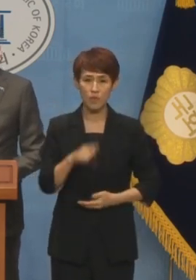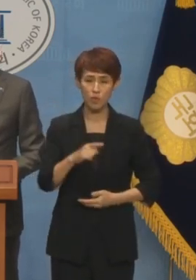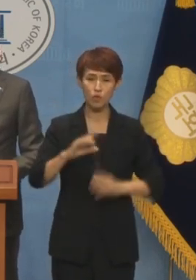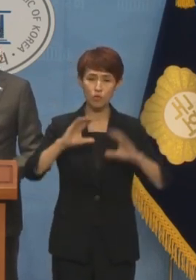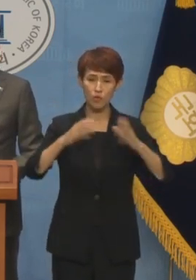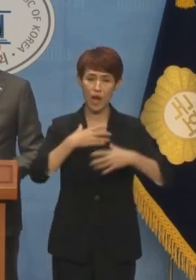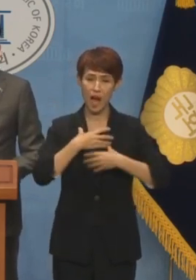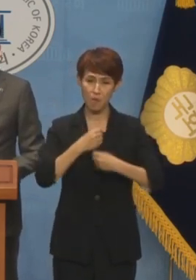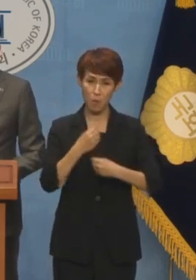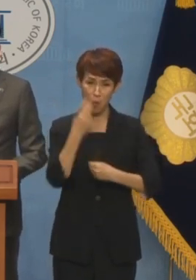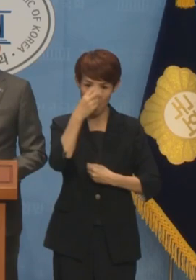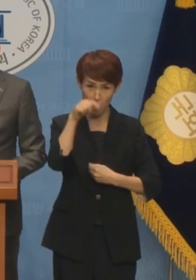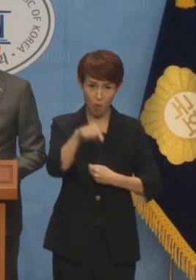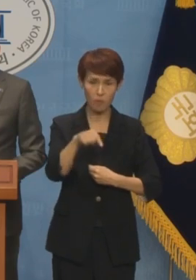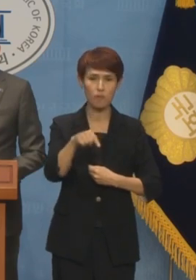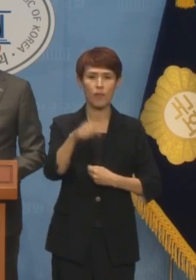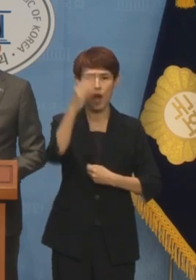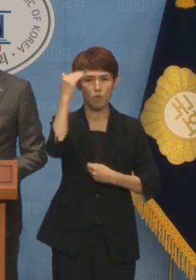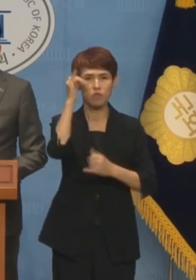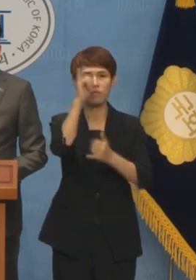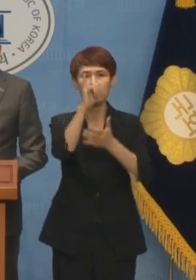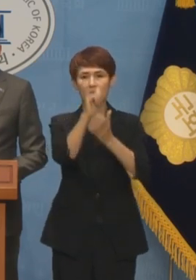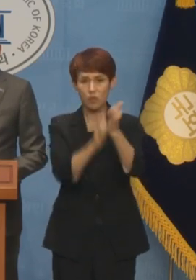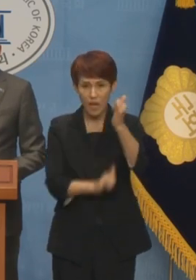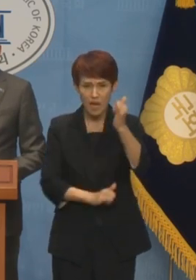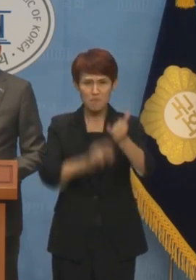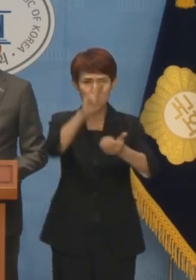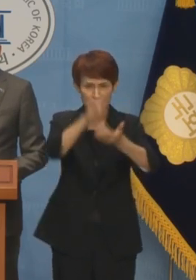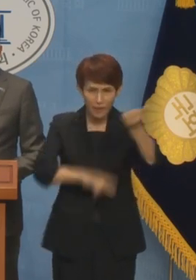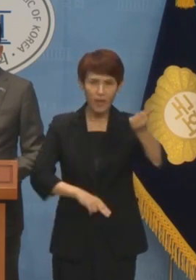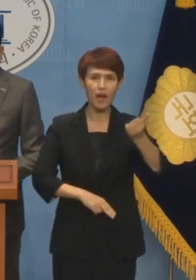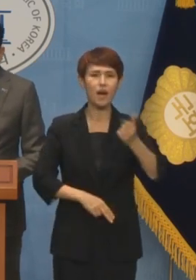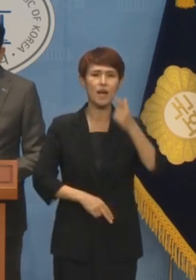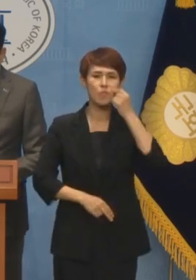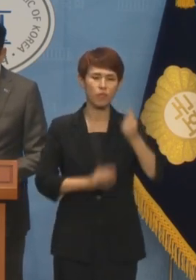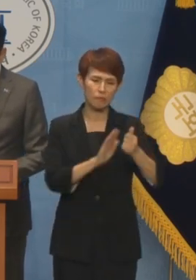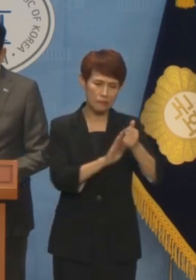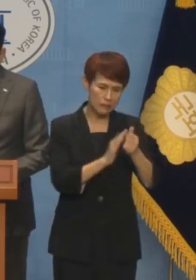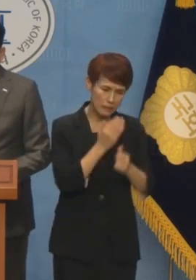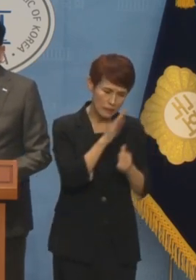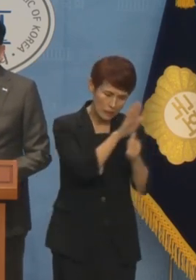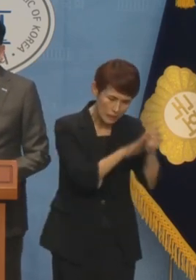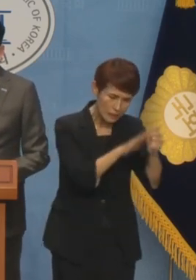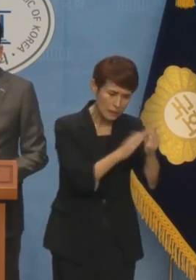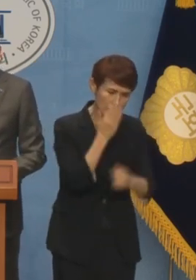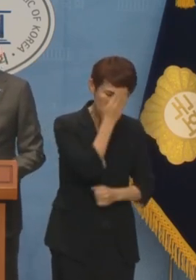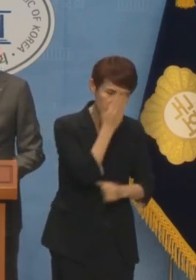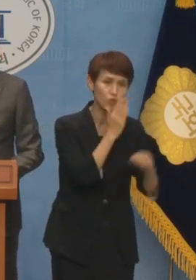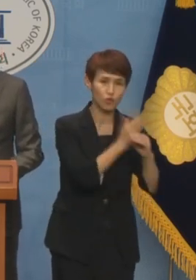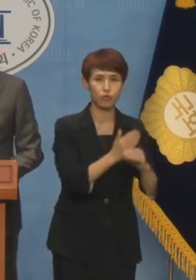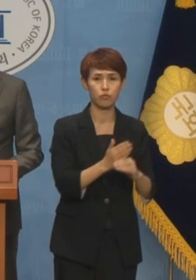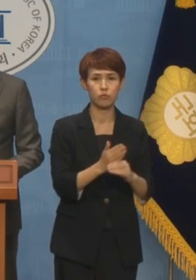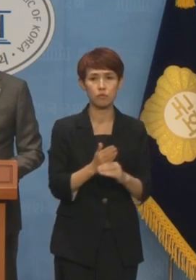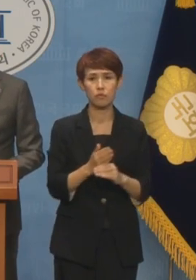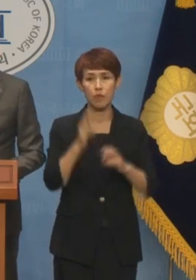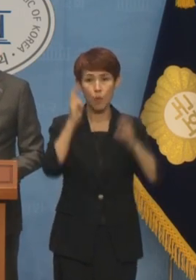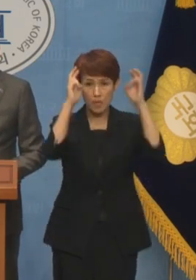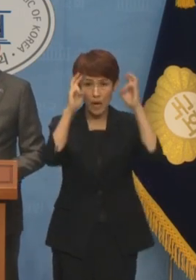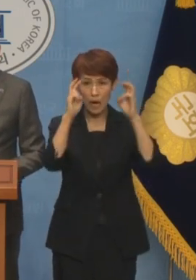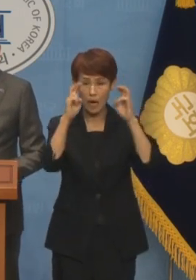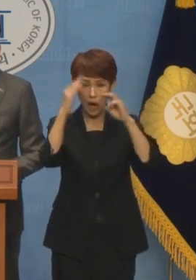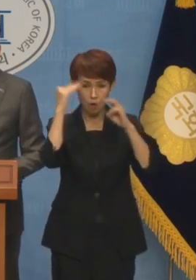선의를 기대하면서 우리 역사를 팔아넘기고 있습니다. 그것도 모자라 이제는 기업까지 갖다